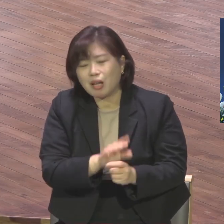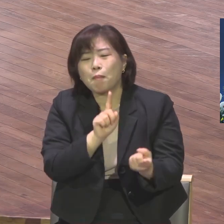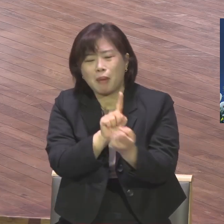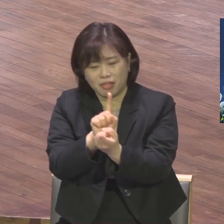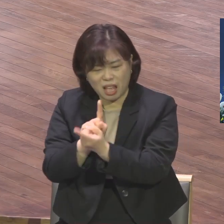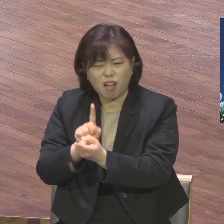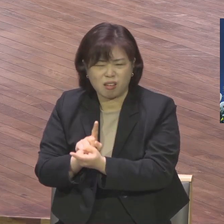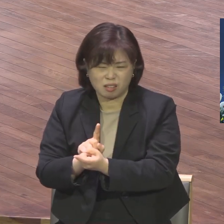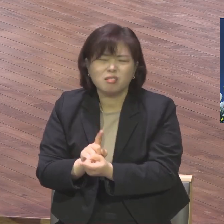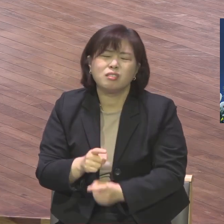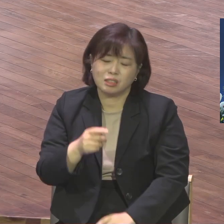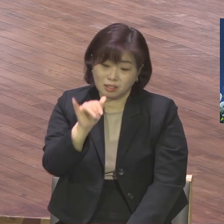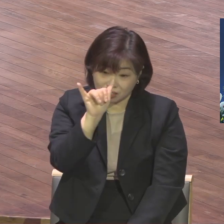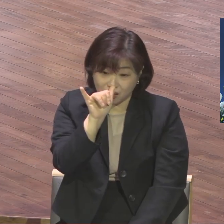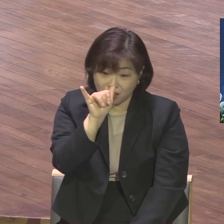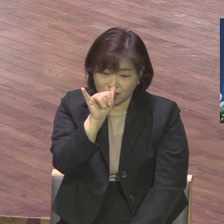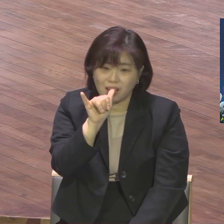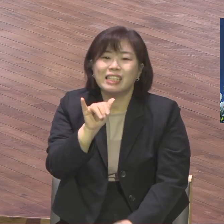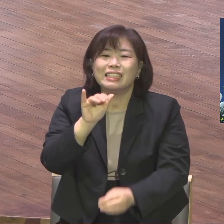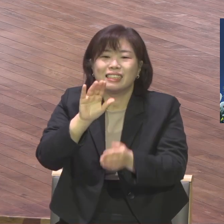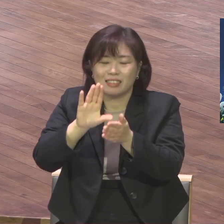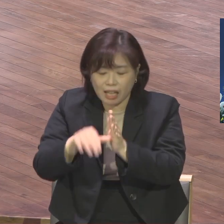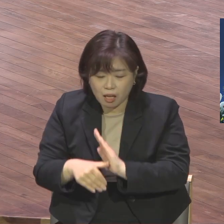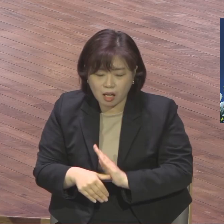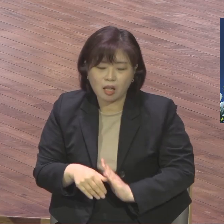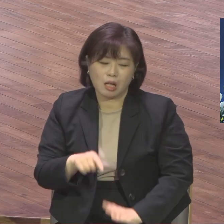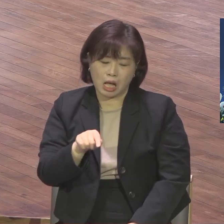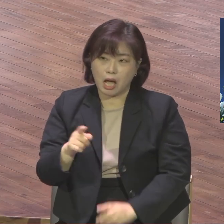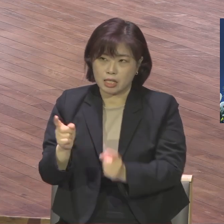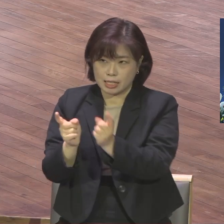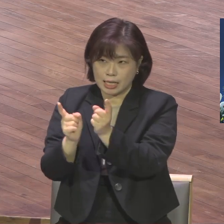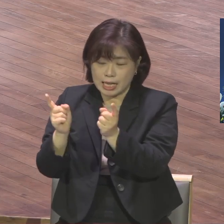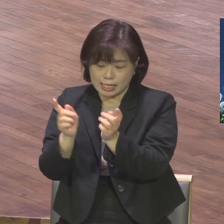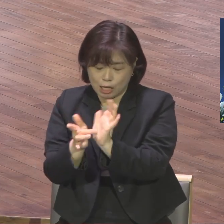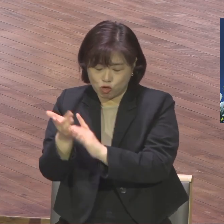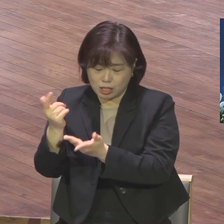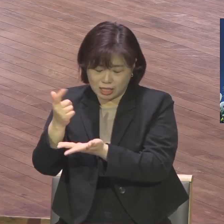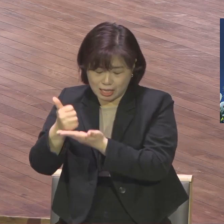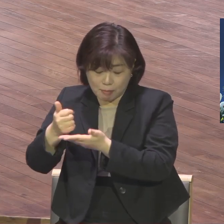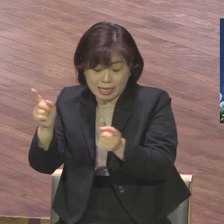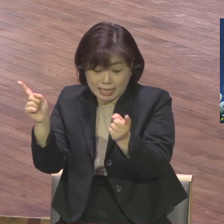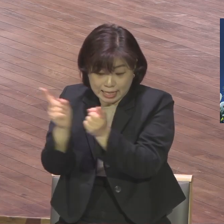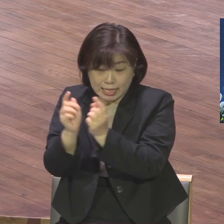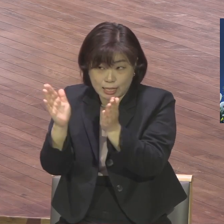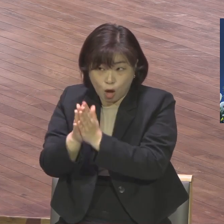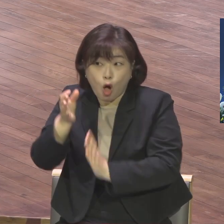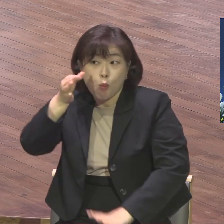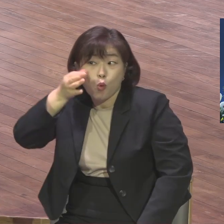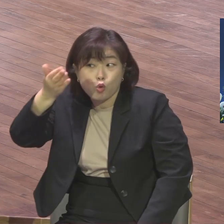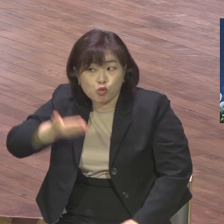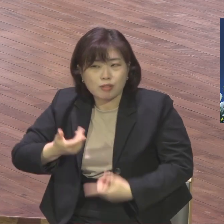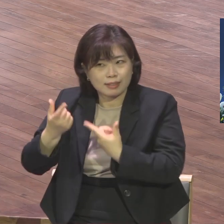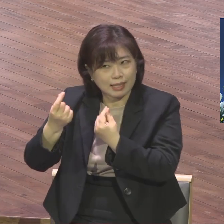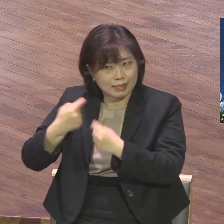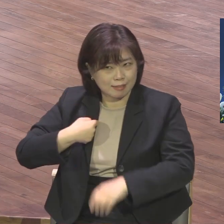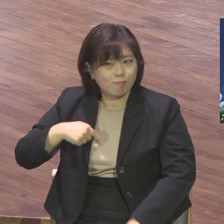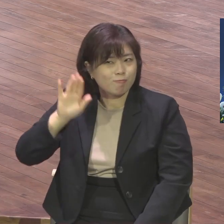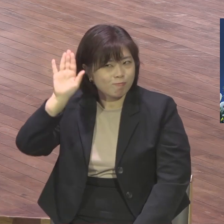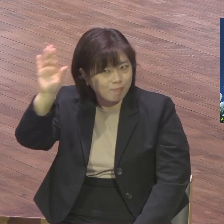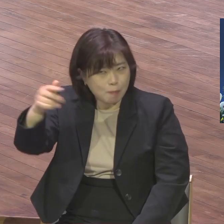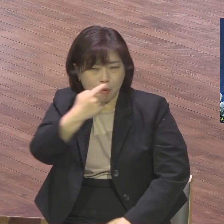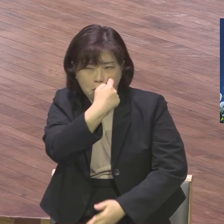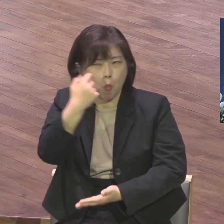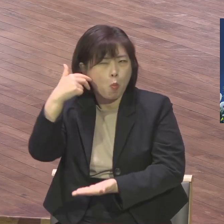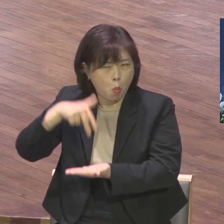이때 예수님께서 친히 보여주신 것처럼 우리에게도 보장된 미래가 있다는 사실을